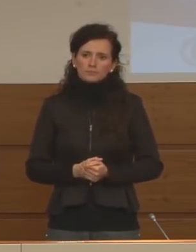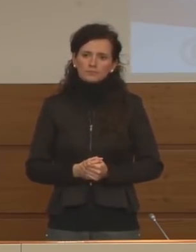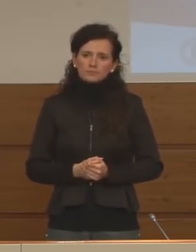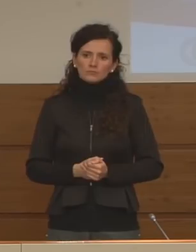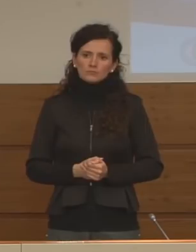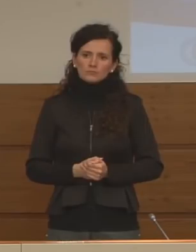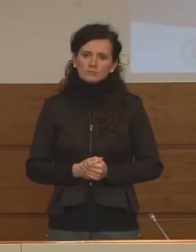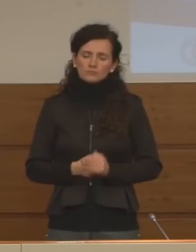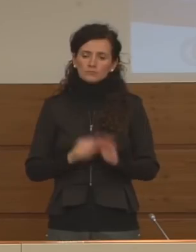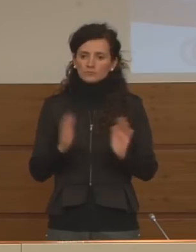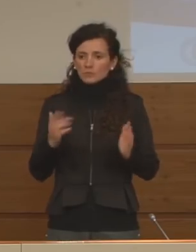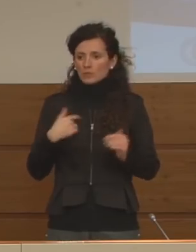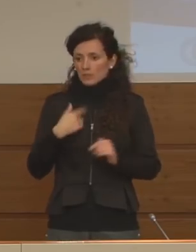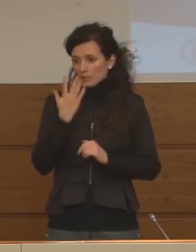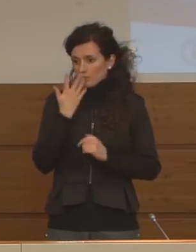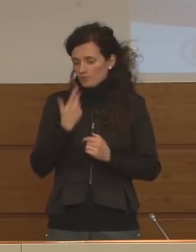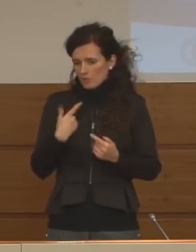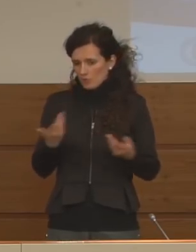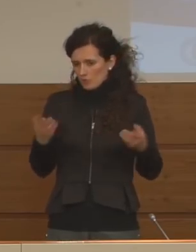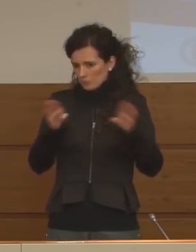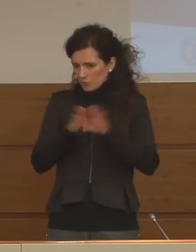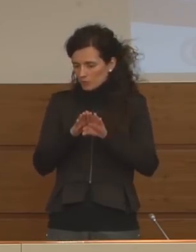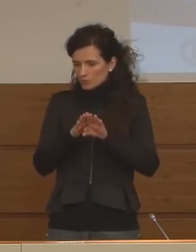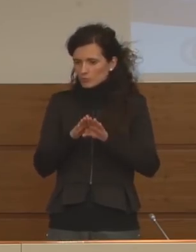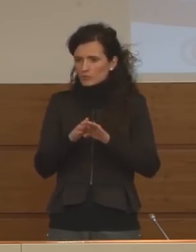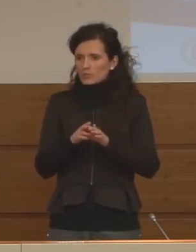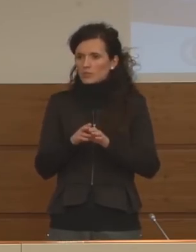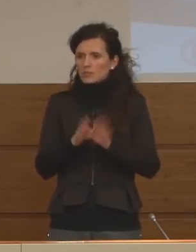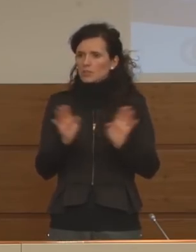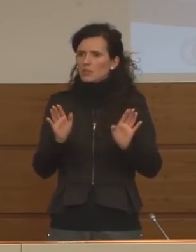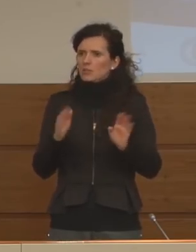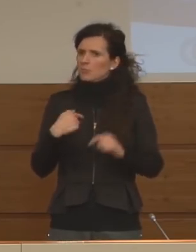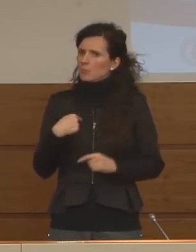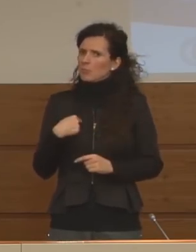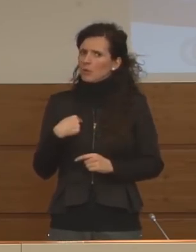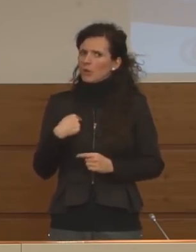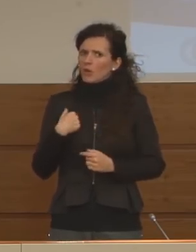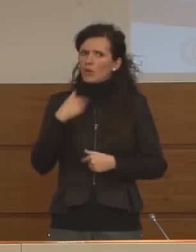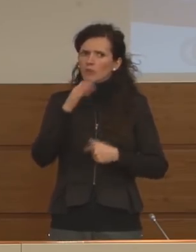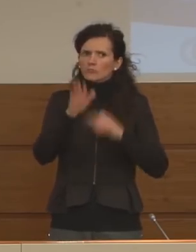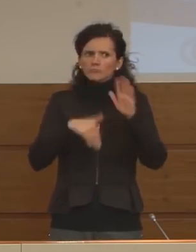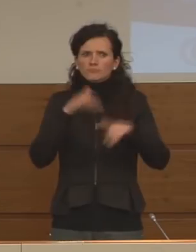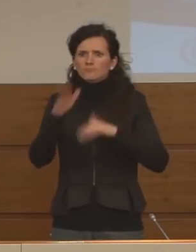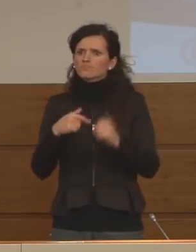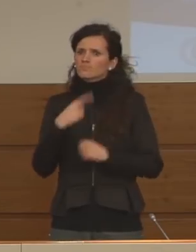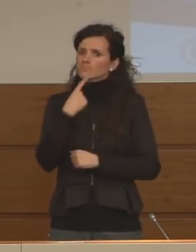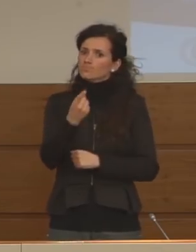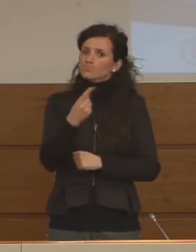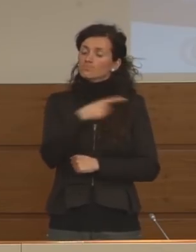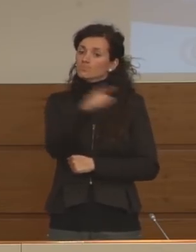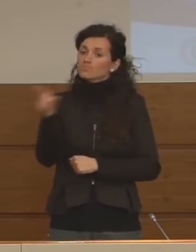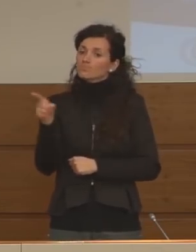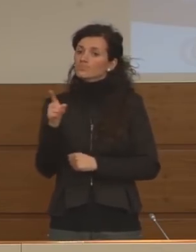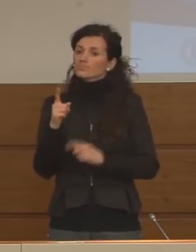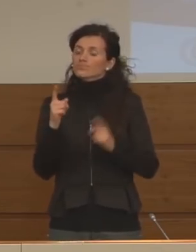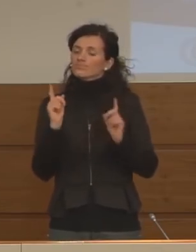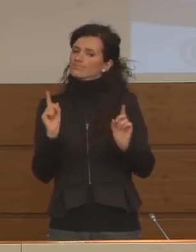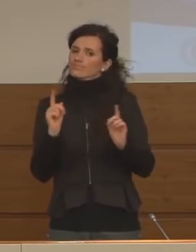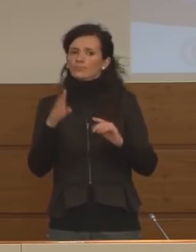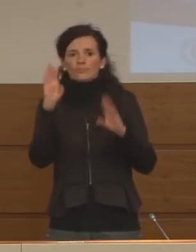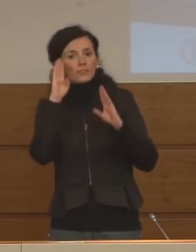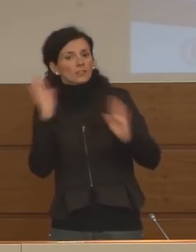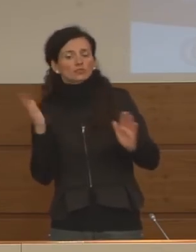da me almeno che oggi ho parlato il richiamare voi a fare altro che quello che state già